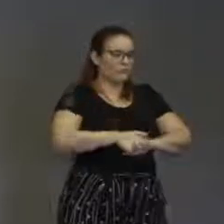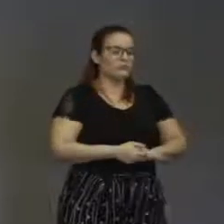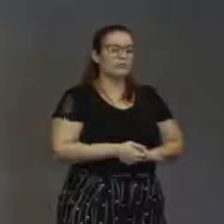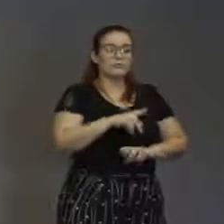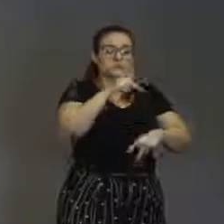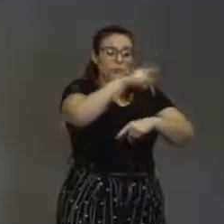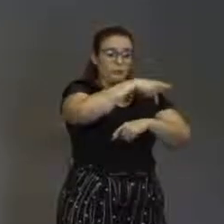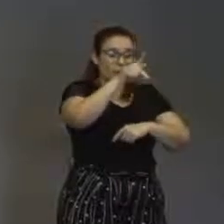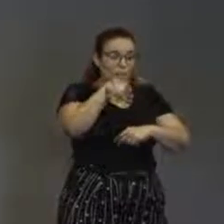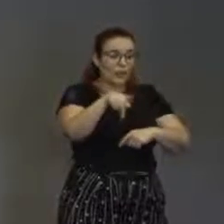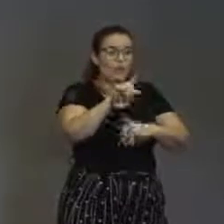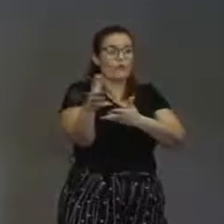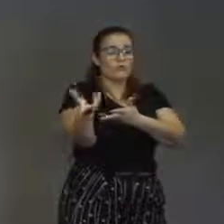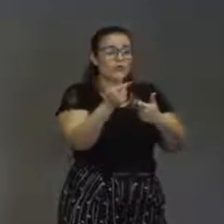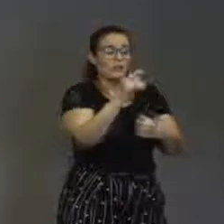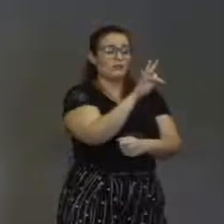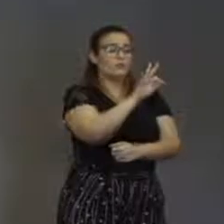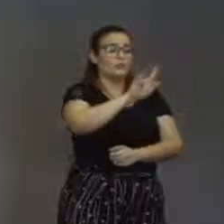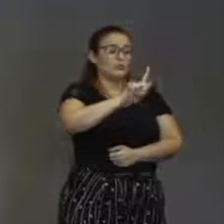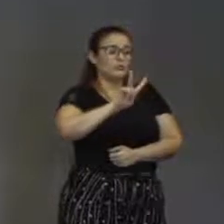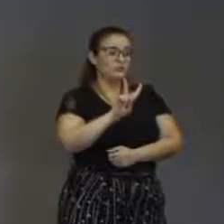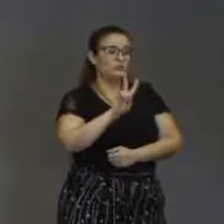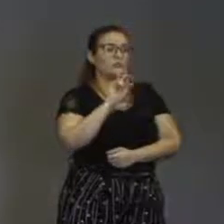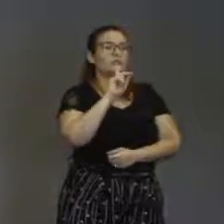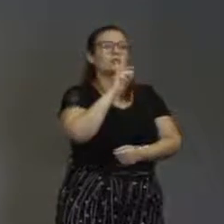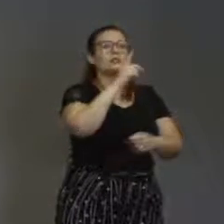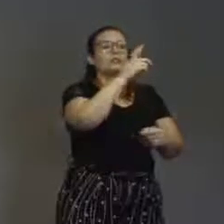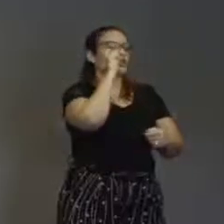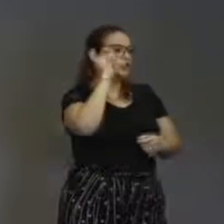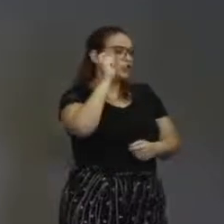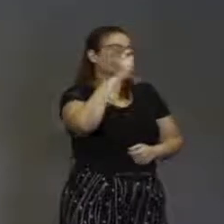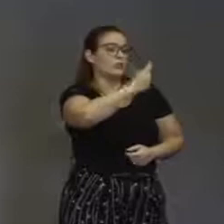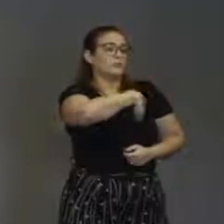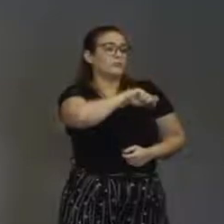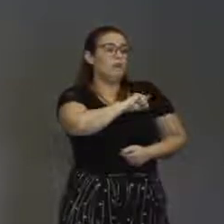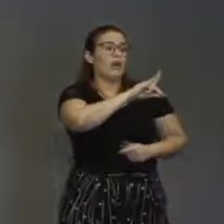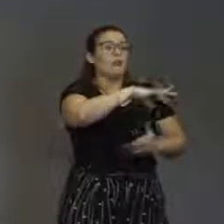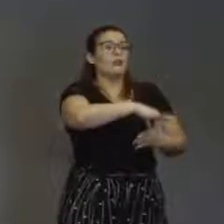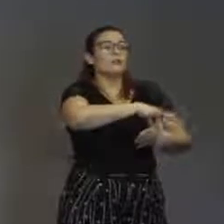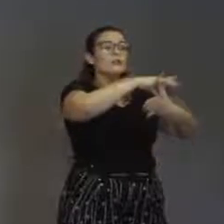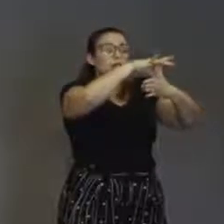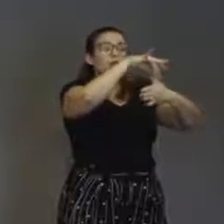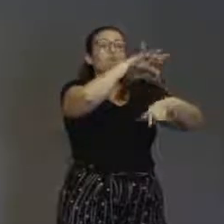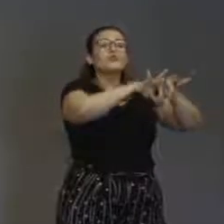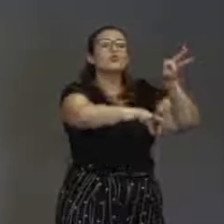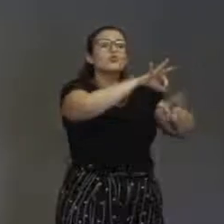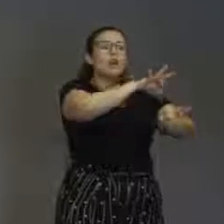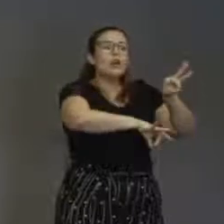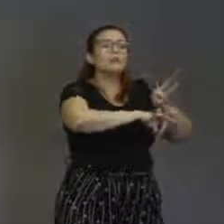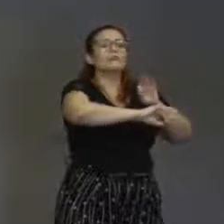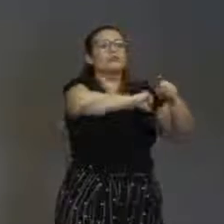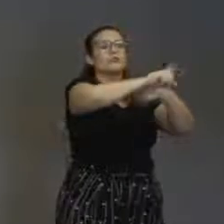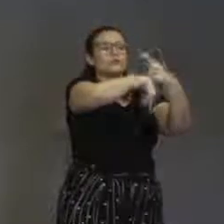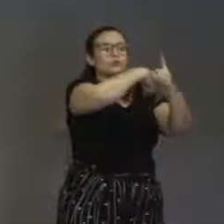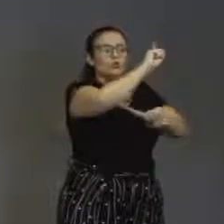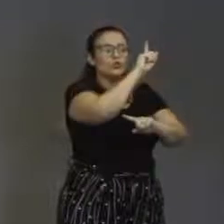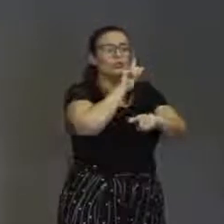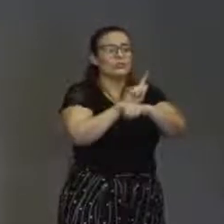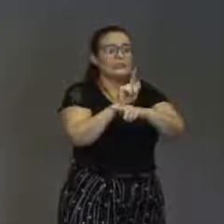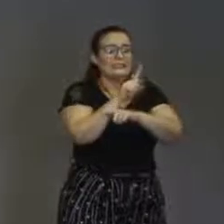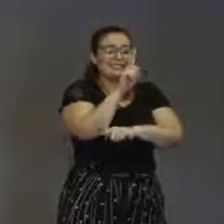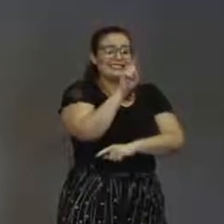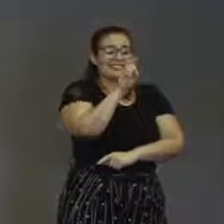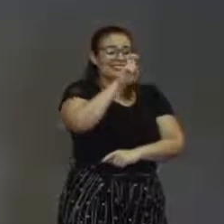É professora convidada da FGV, na Argentina e na Espanha, e liderou projetos multinacionais em inovação e gestão do conhecimento, 15 anos na